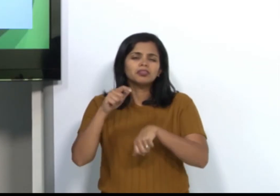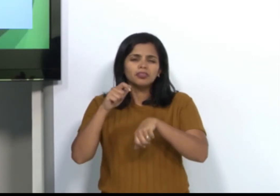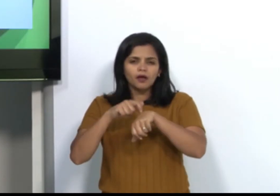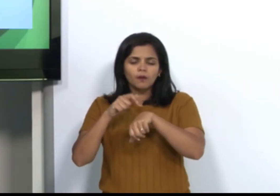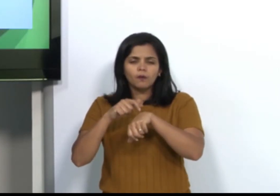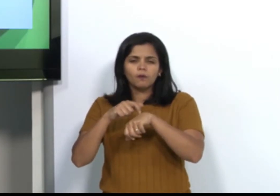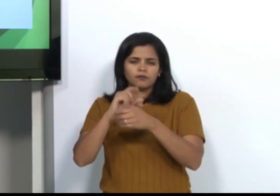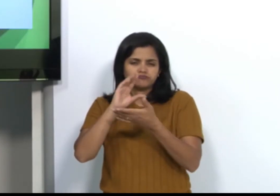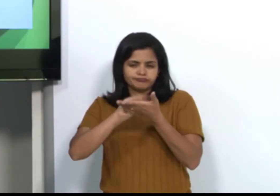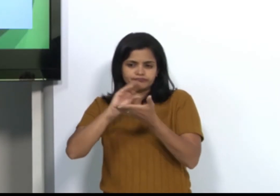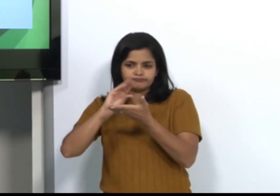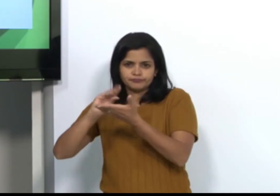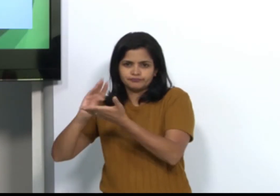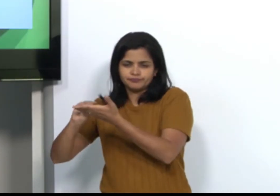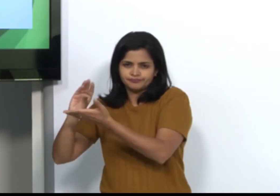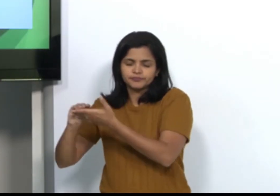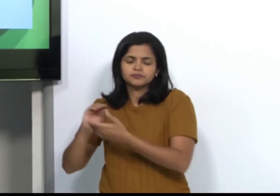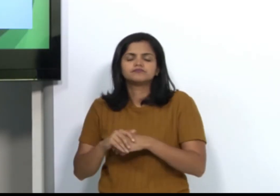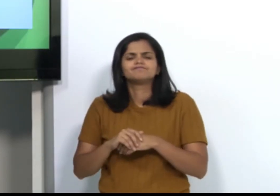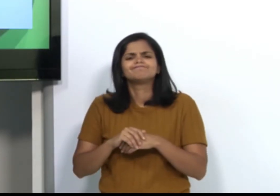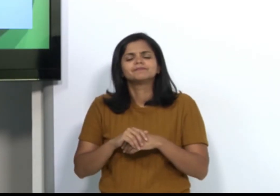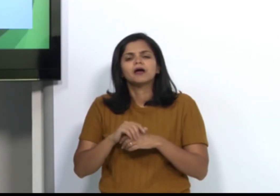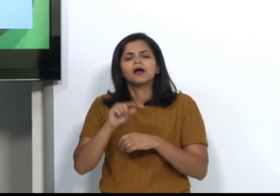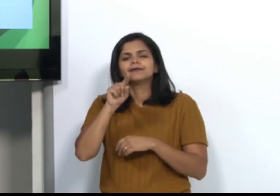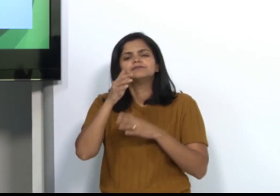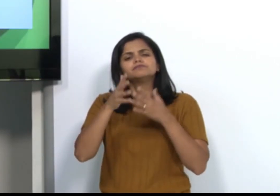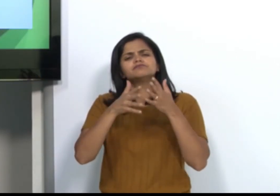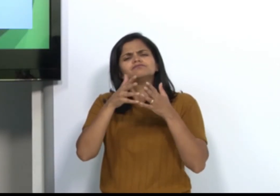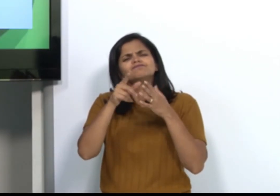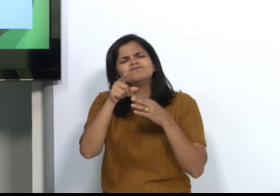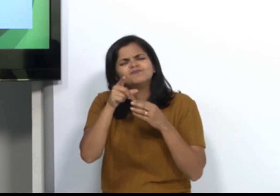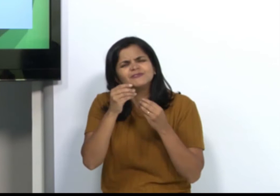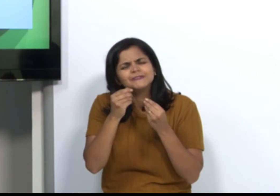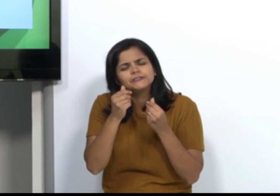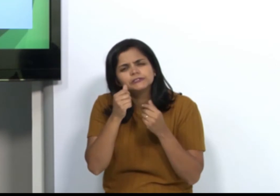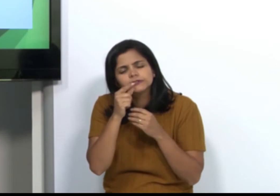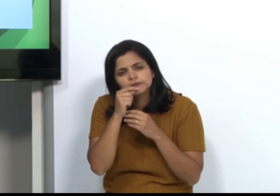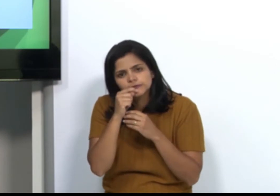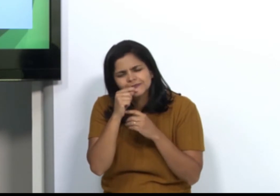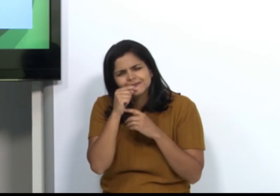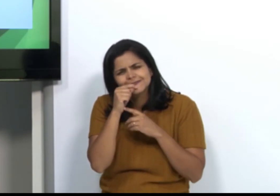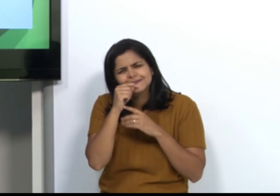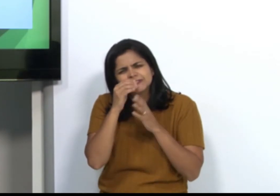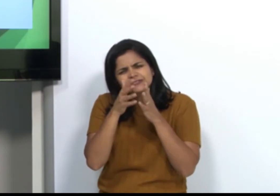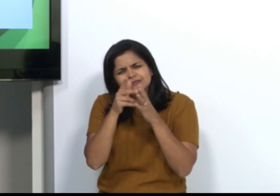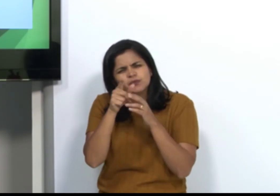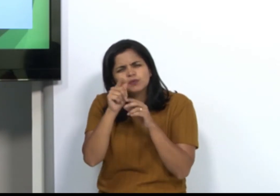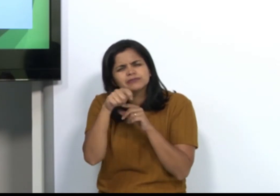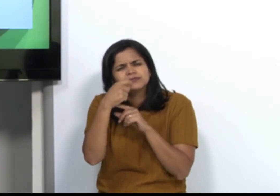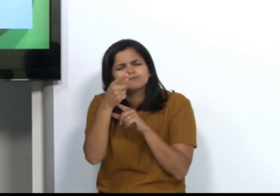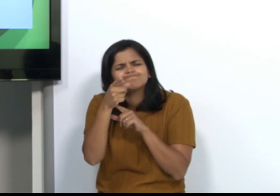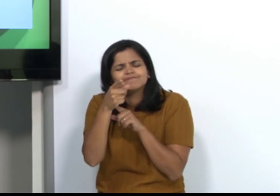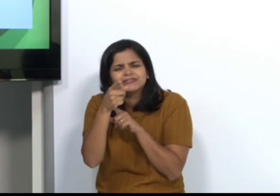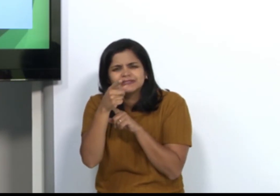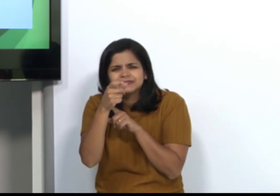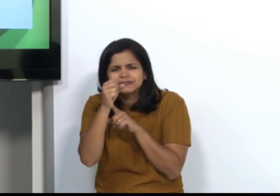No momento que estiver sendo feita a transcrição, pode surgir a dúvida com relação ao sinal.